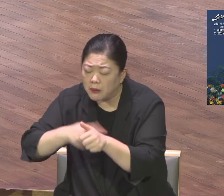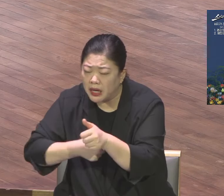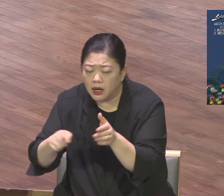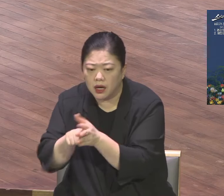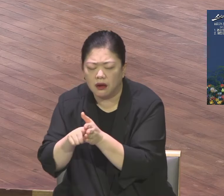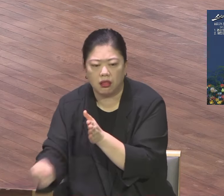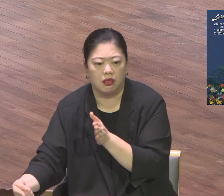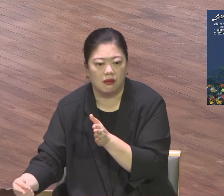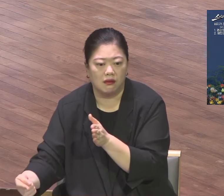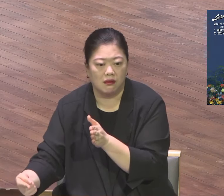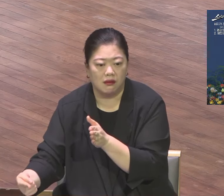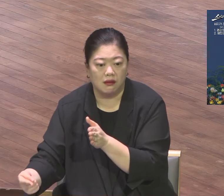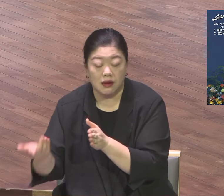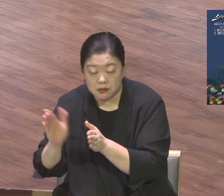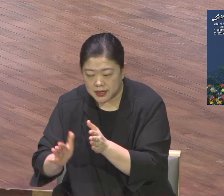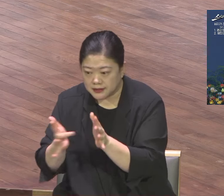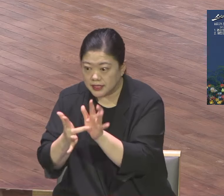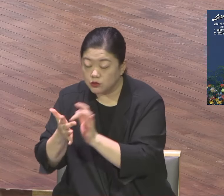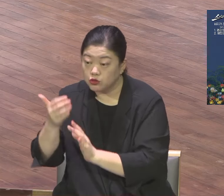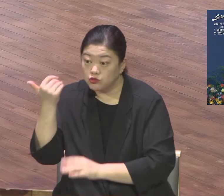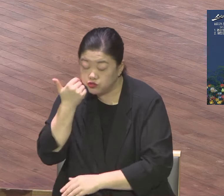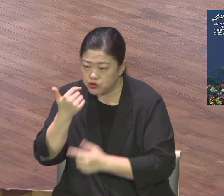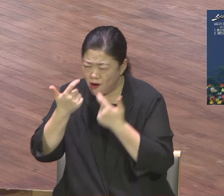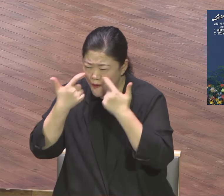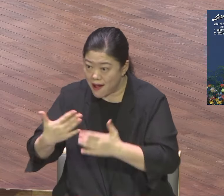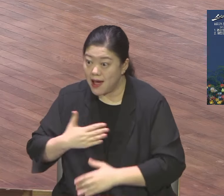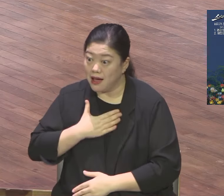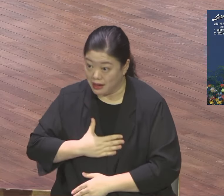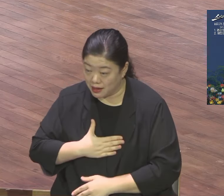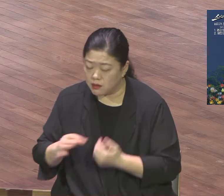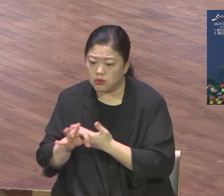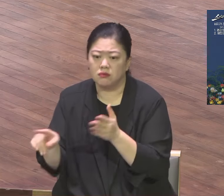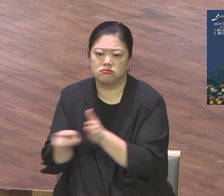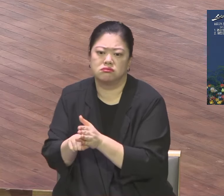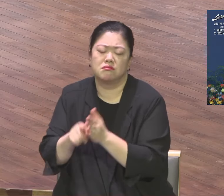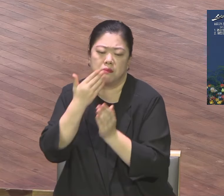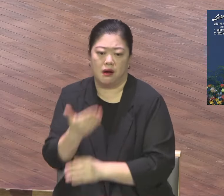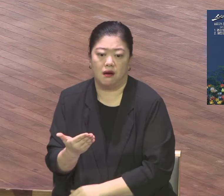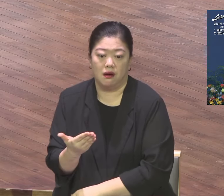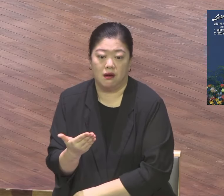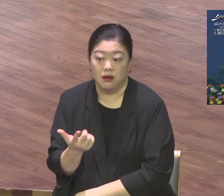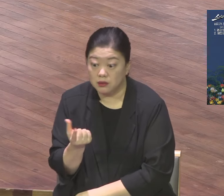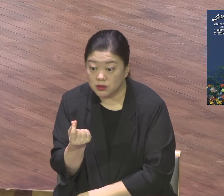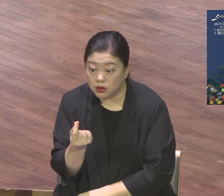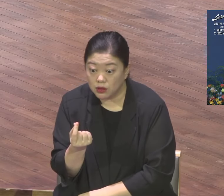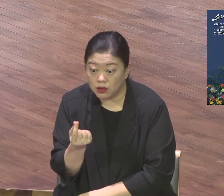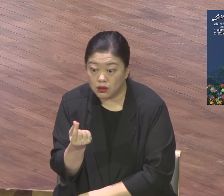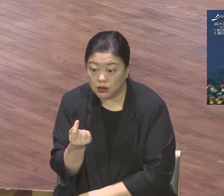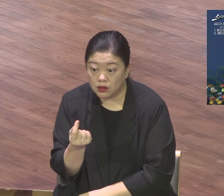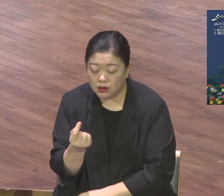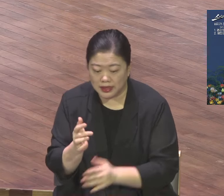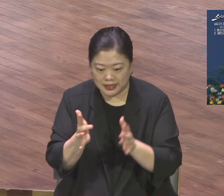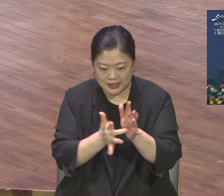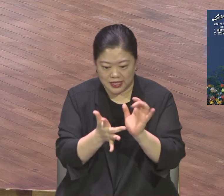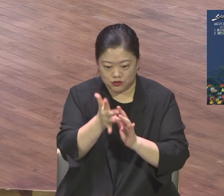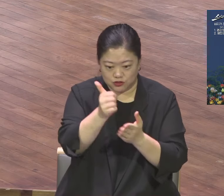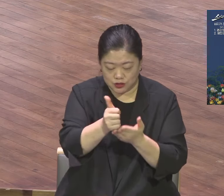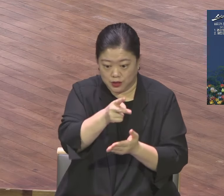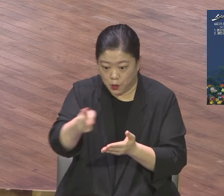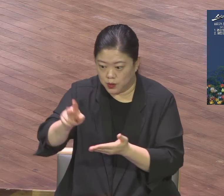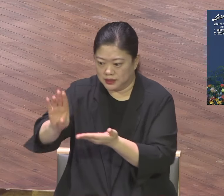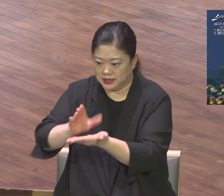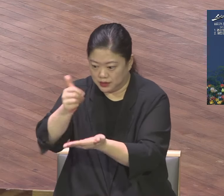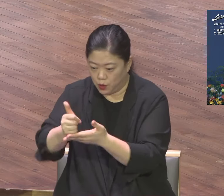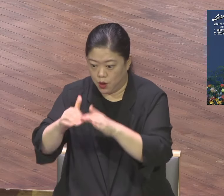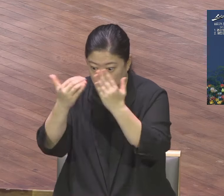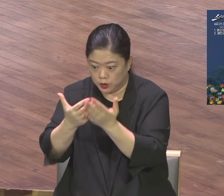사실에 흔들리지 않는 그런 믿음이 있어야 돼요. 아멘. 예수님은 그리스도, 모든 문제 해결자.